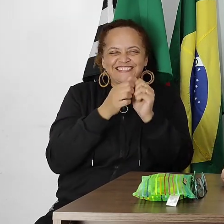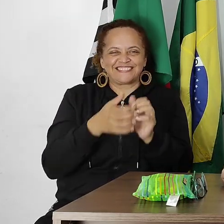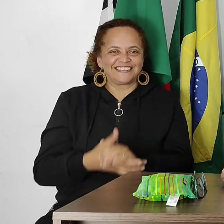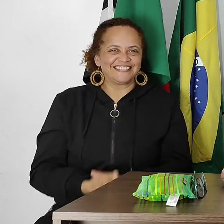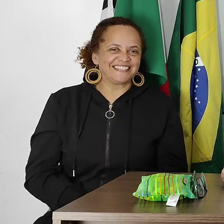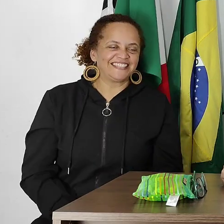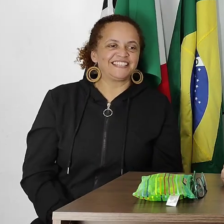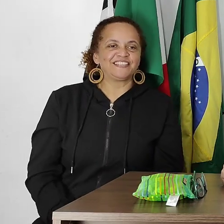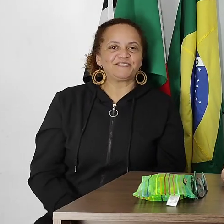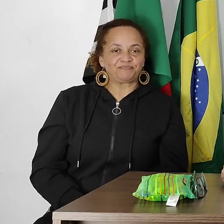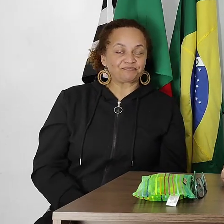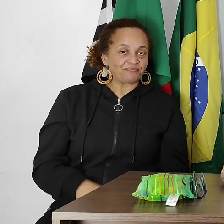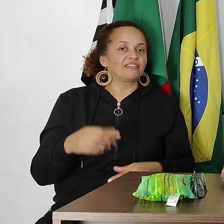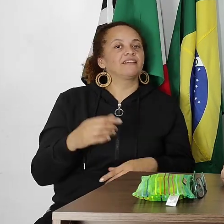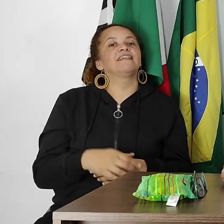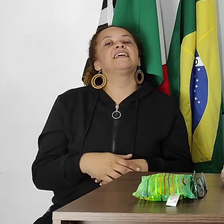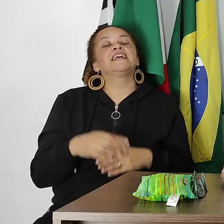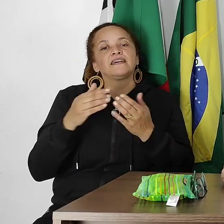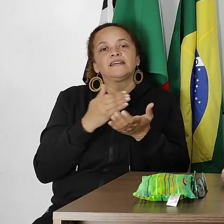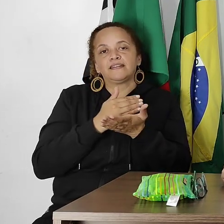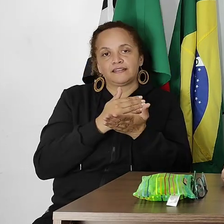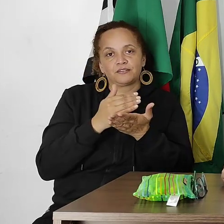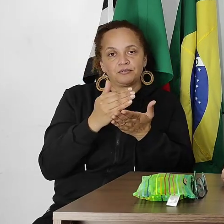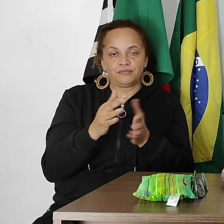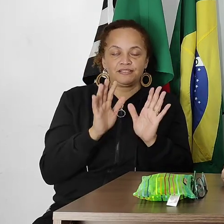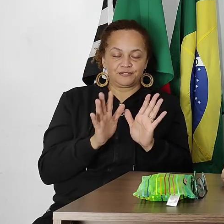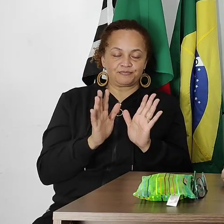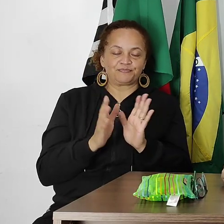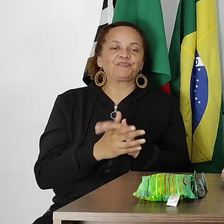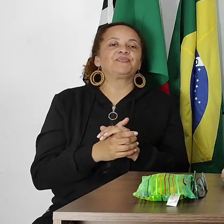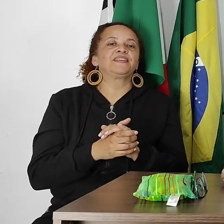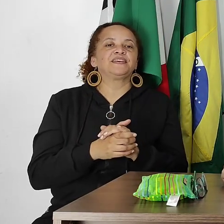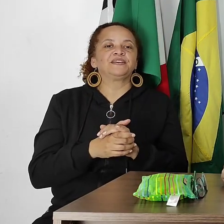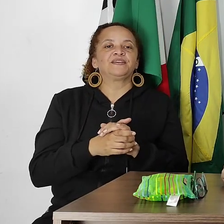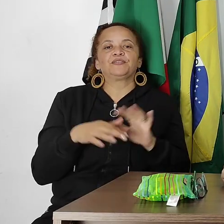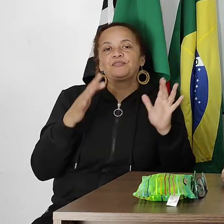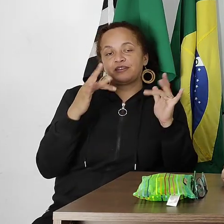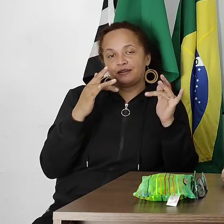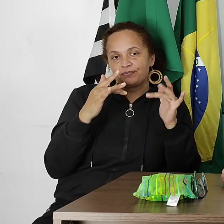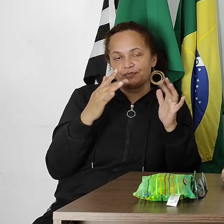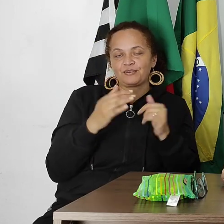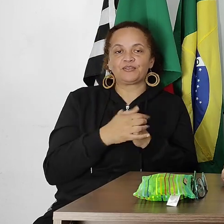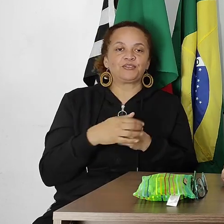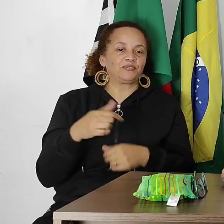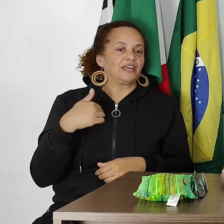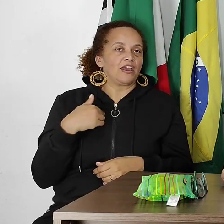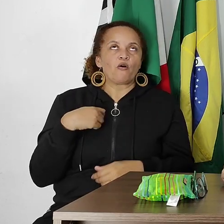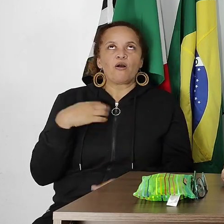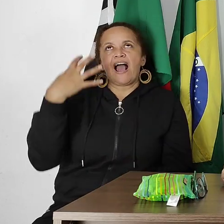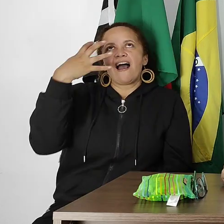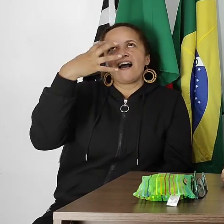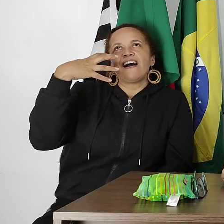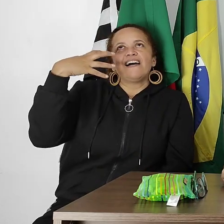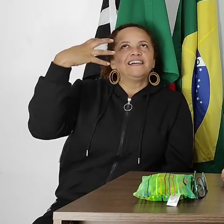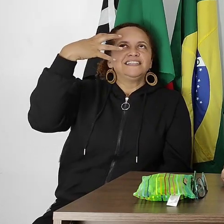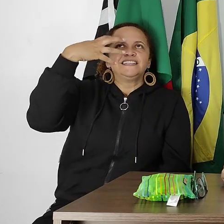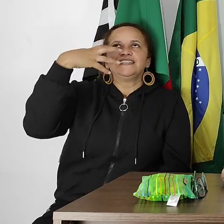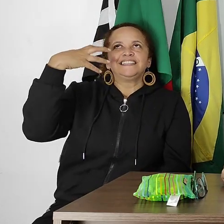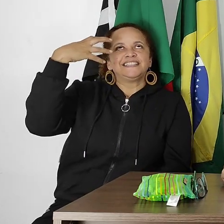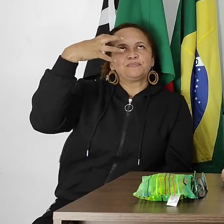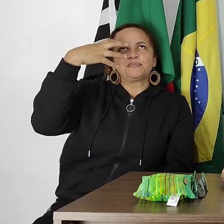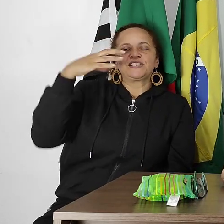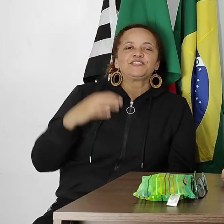Ai, gente... E foi aí que nossa, a partir daquele dia eu amei nele, fiquei